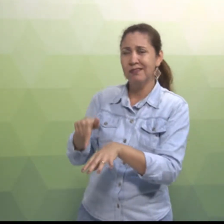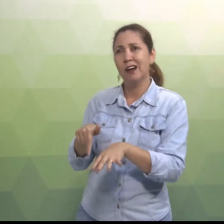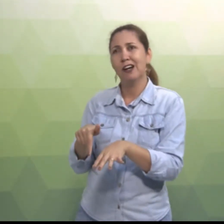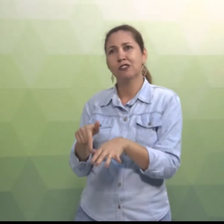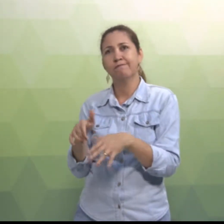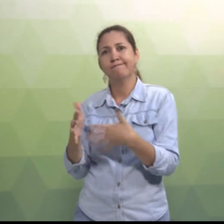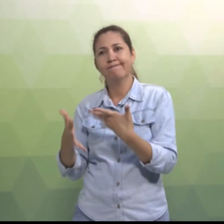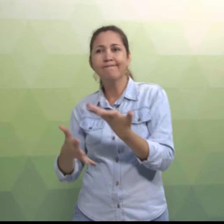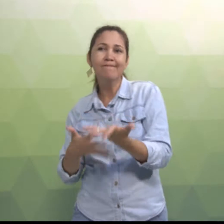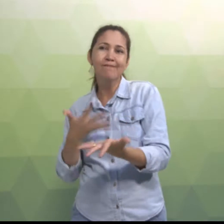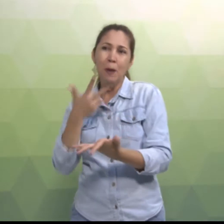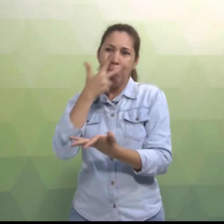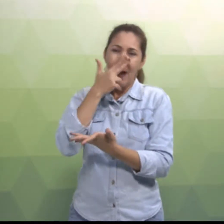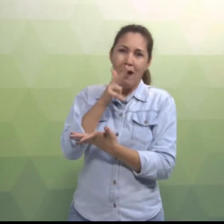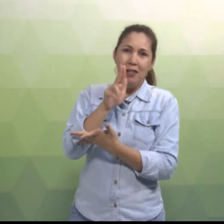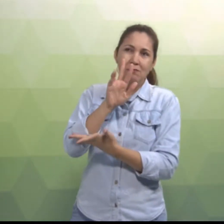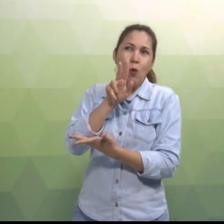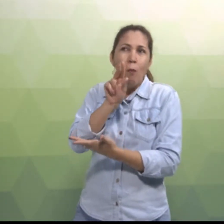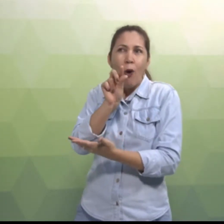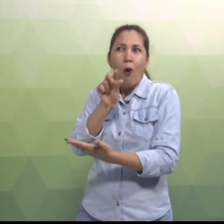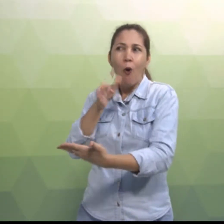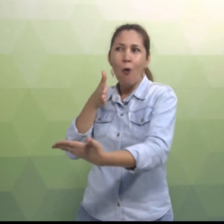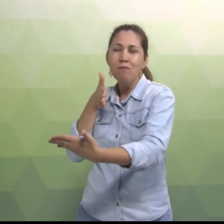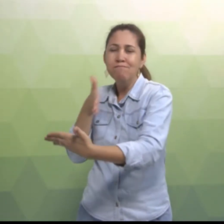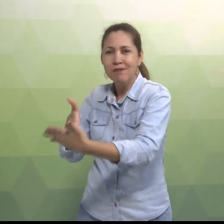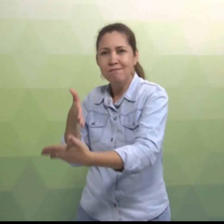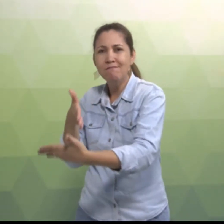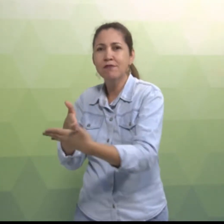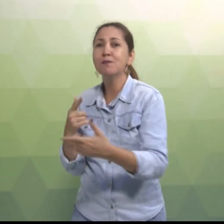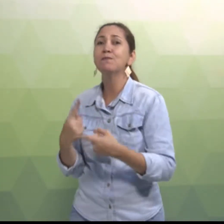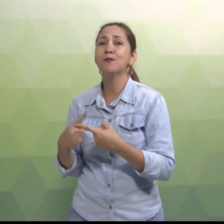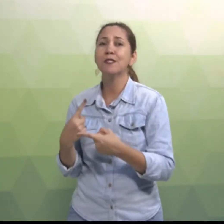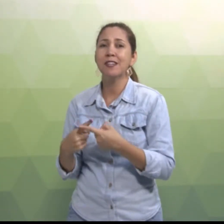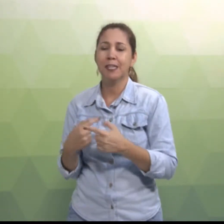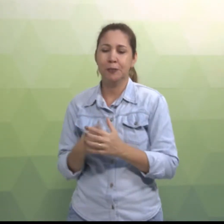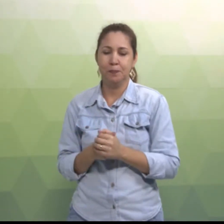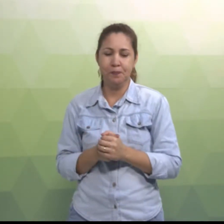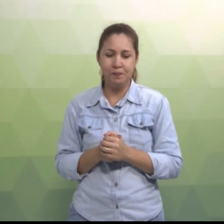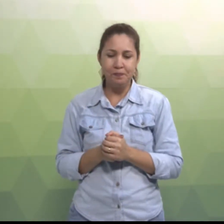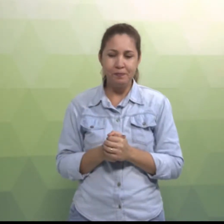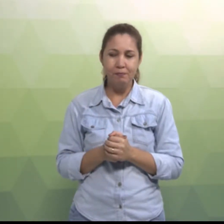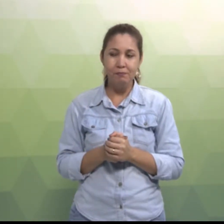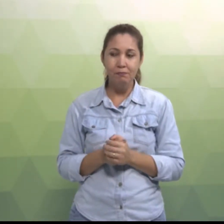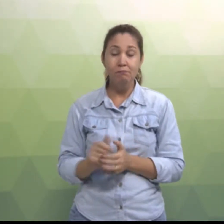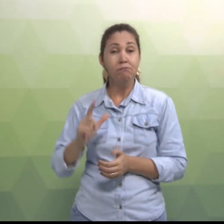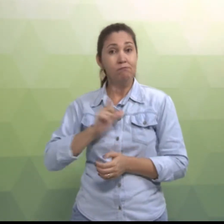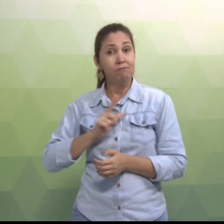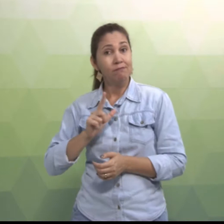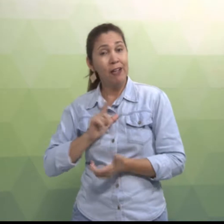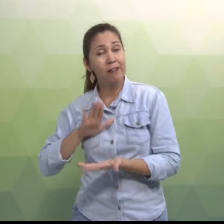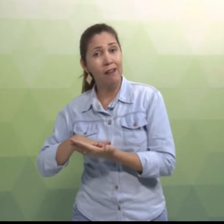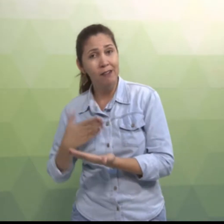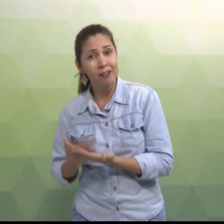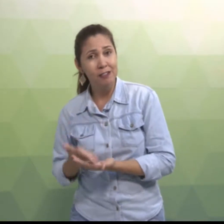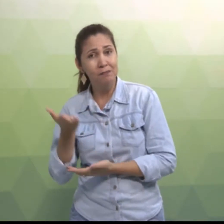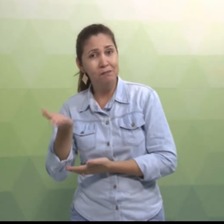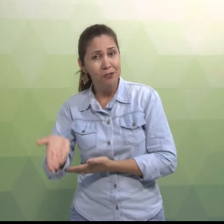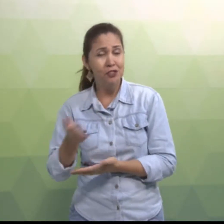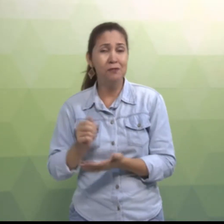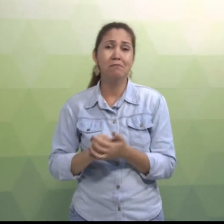inclusiva, como acontece? Existe um pouco de limitações, algumas barreiras. Temos ali